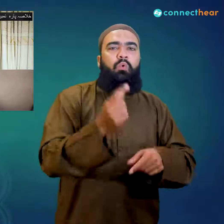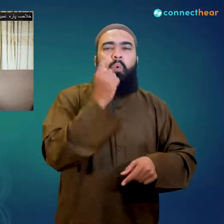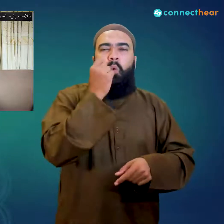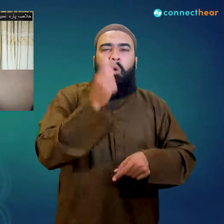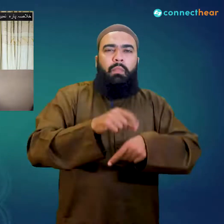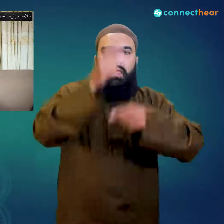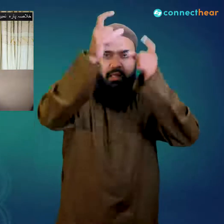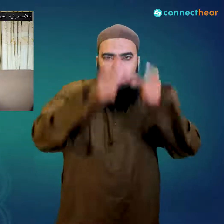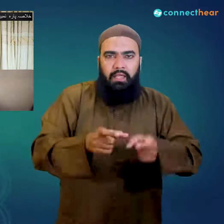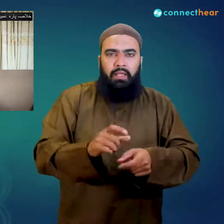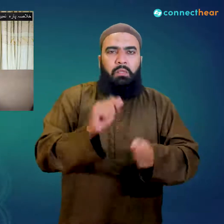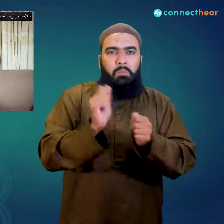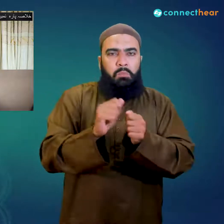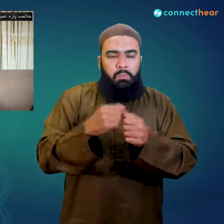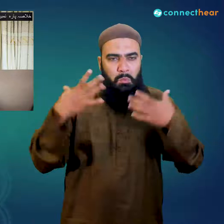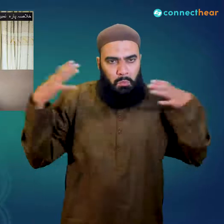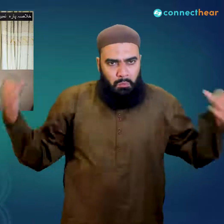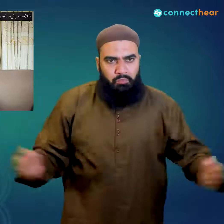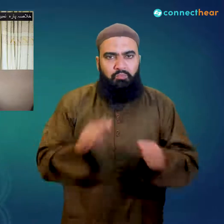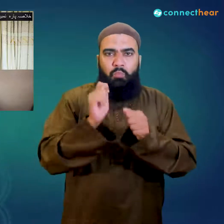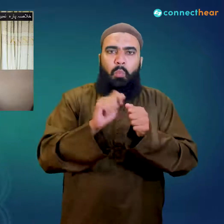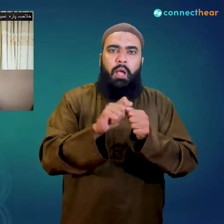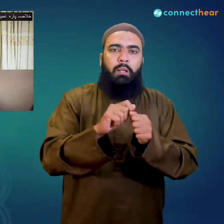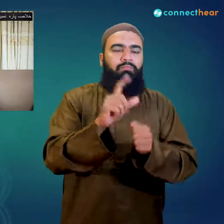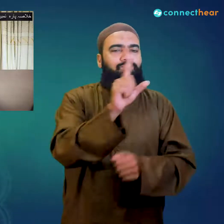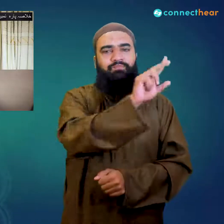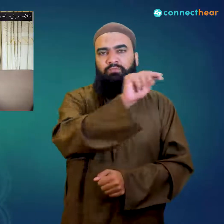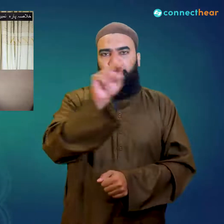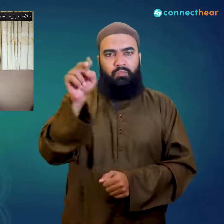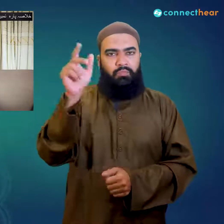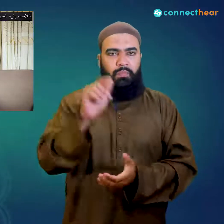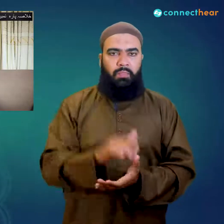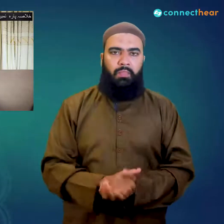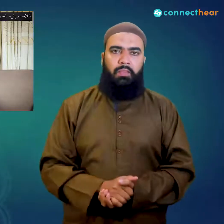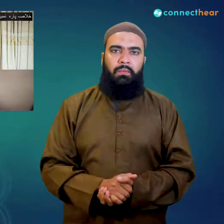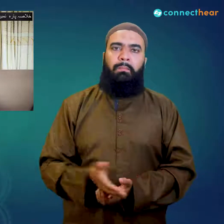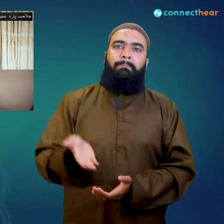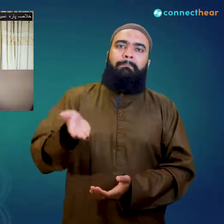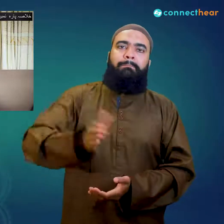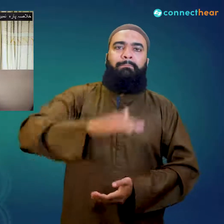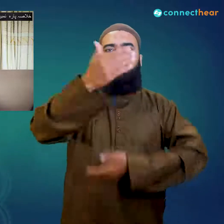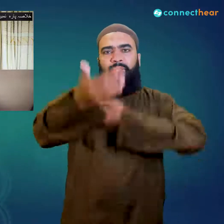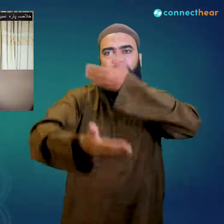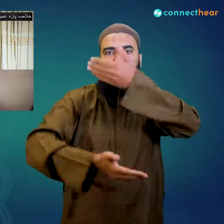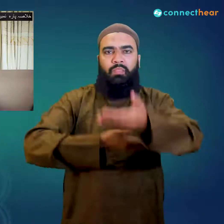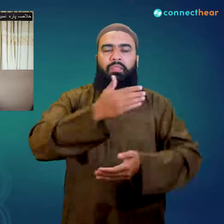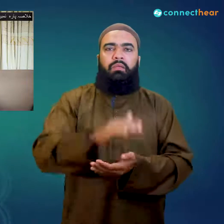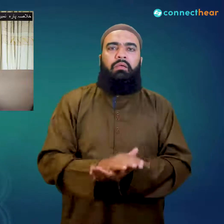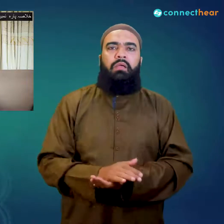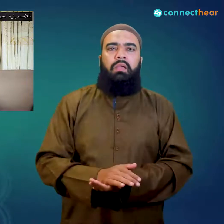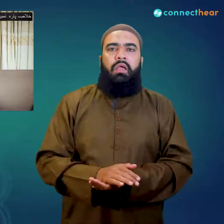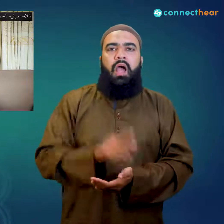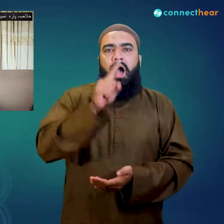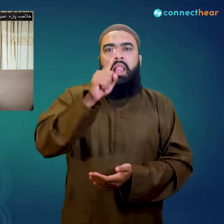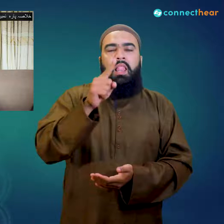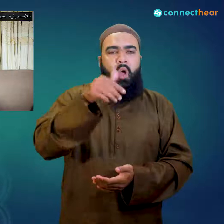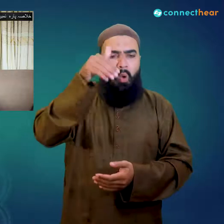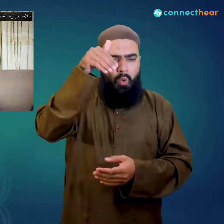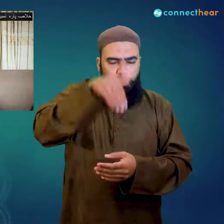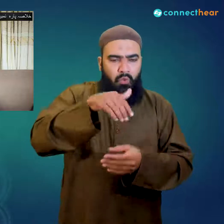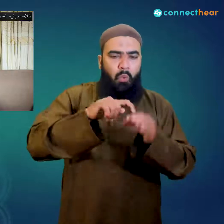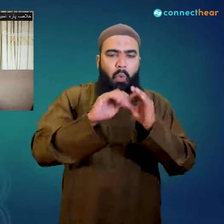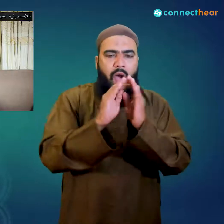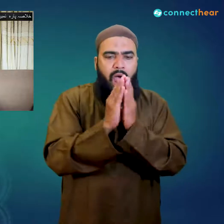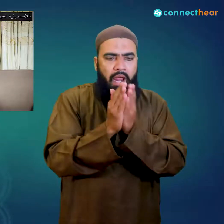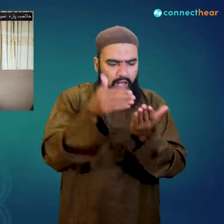بنا سکے، کوئی صورت بنا سکے۔ پھر فرمایا کہ اللہ تعالیٰ قرآن مجید کے اندر جو مثالیں دیتا ہے، یہ کفار